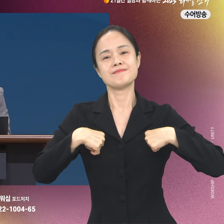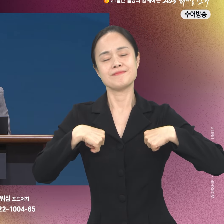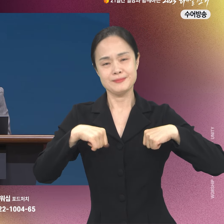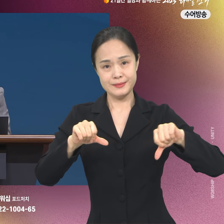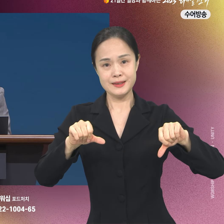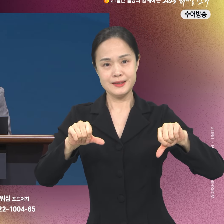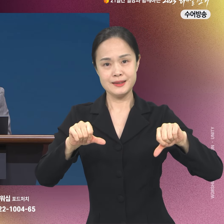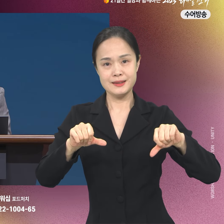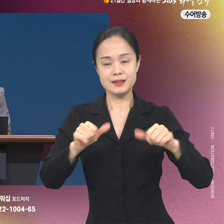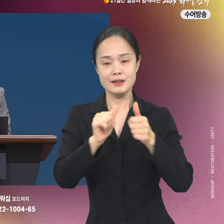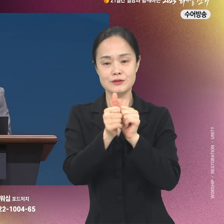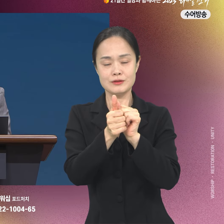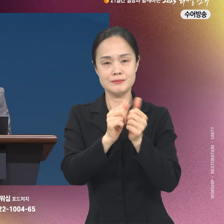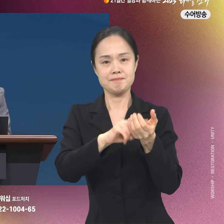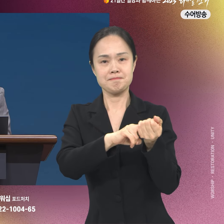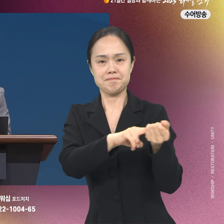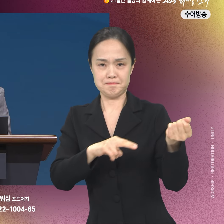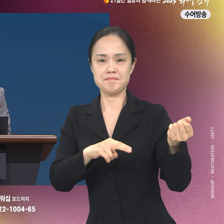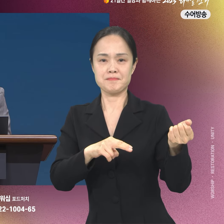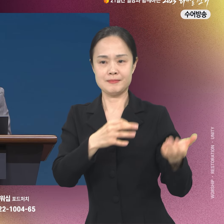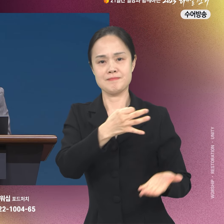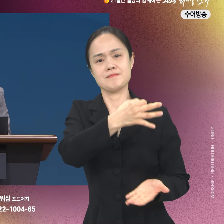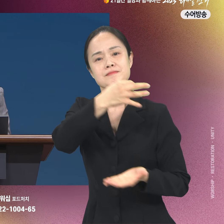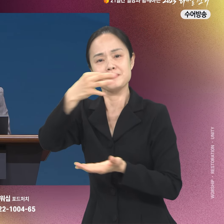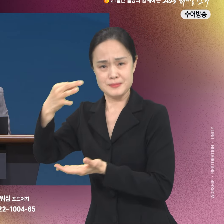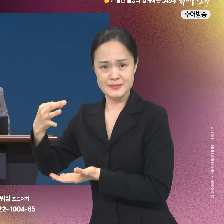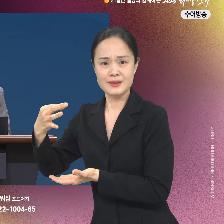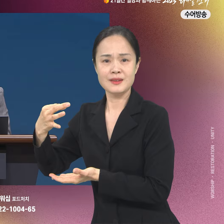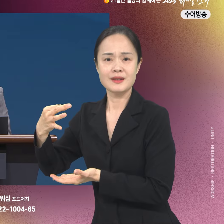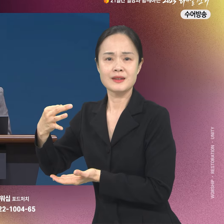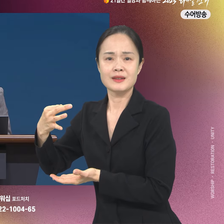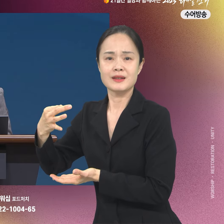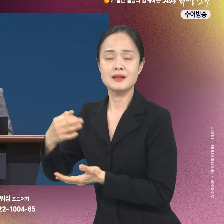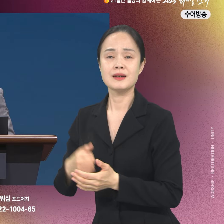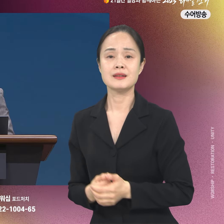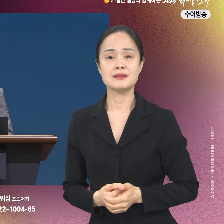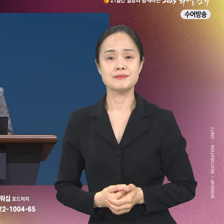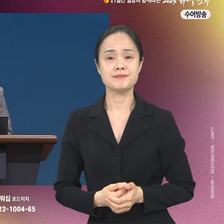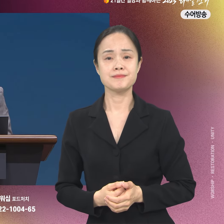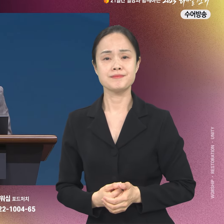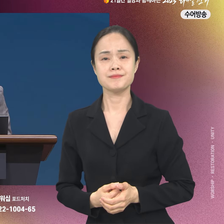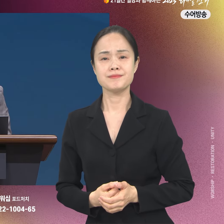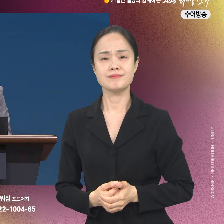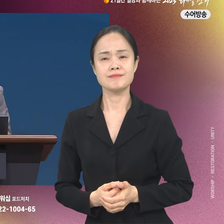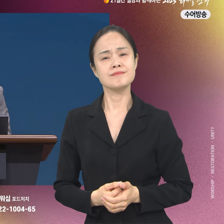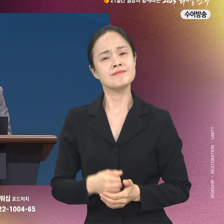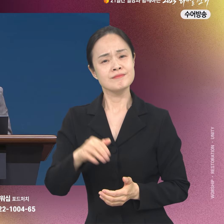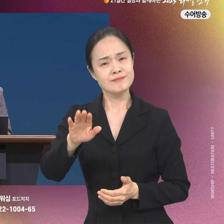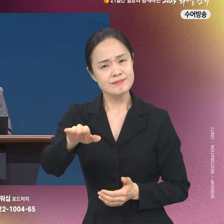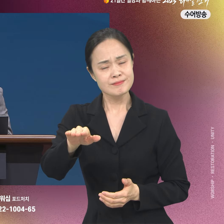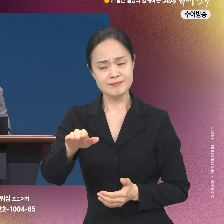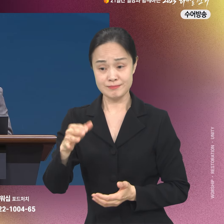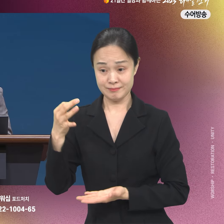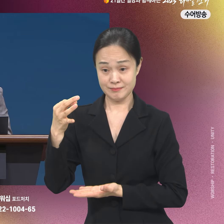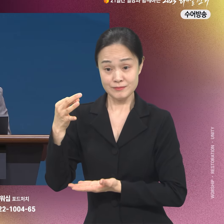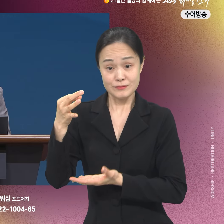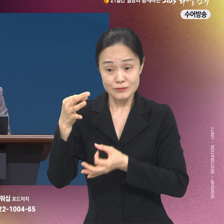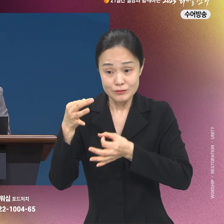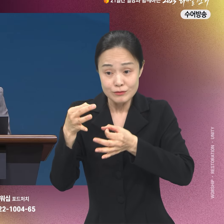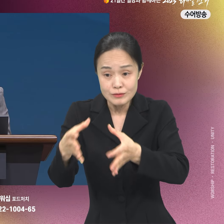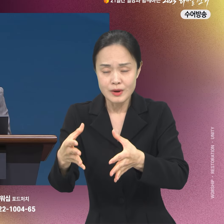약속을 받았습니다. 이 작품을 완성을 보장해 달라. 그리고 그 약속을